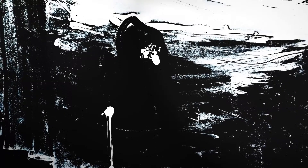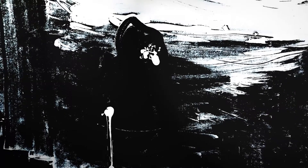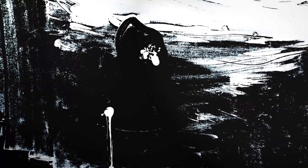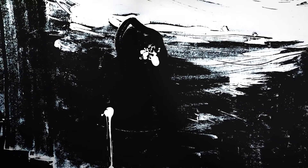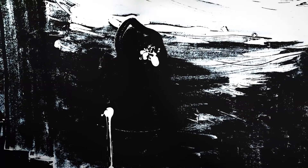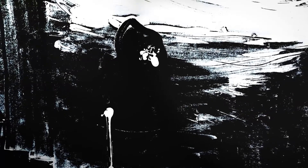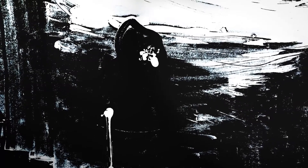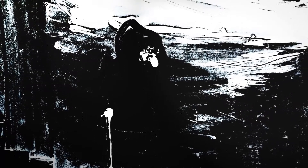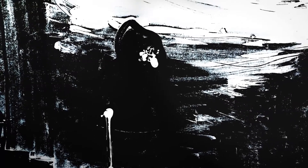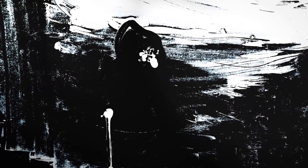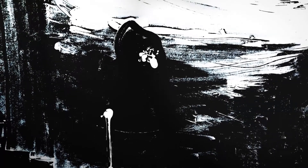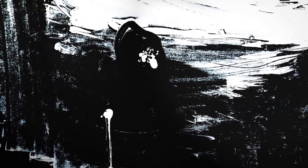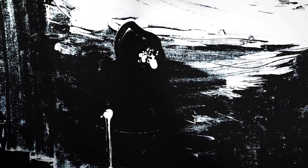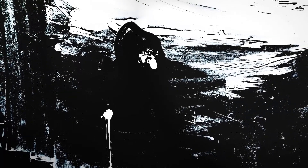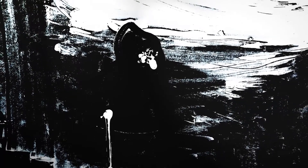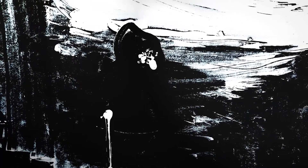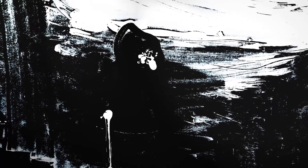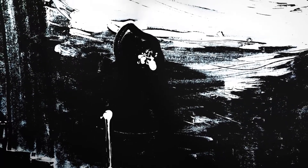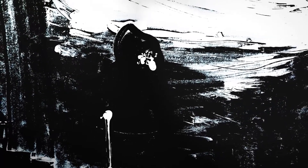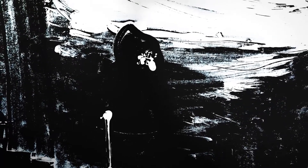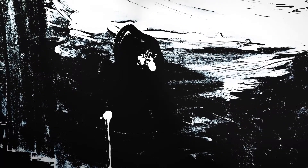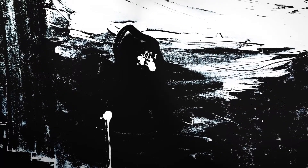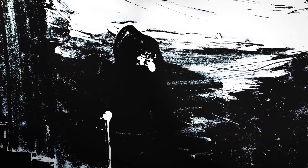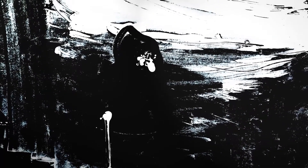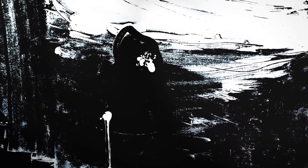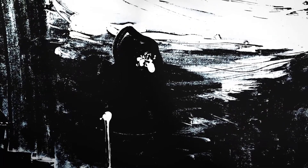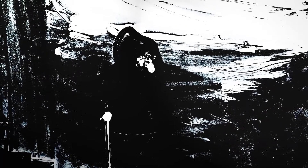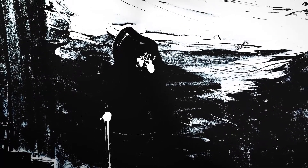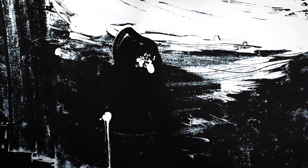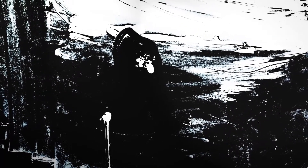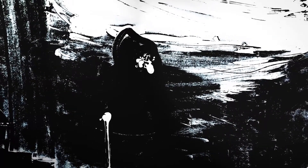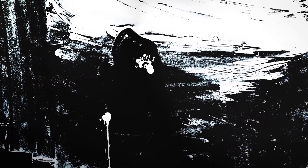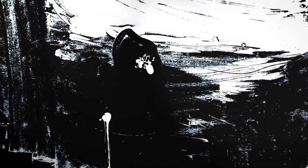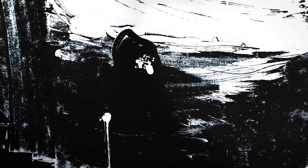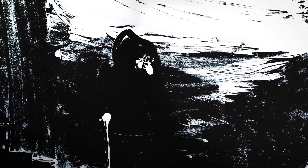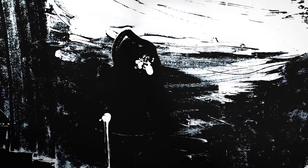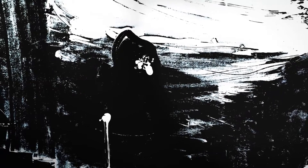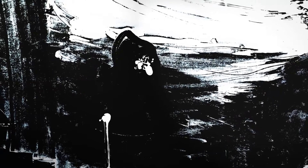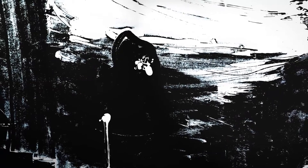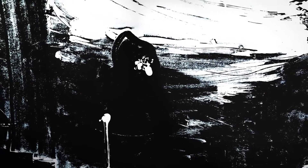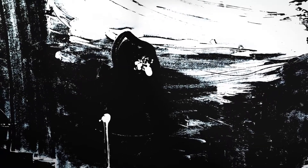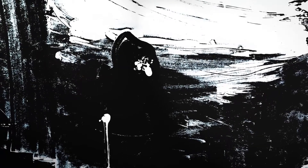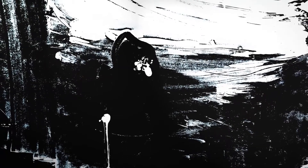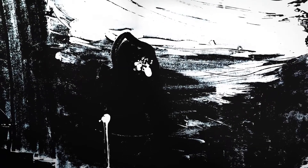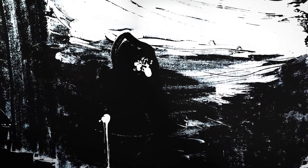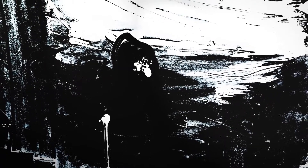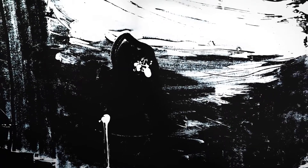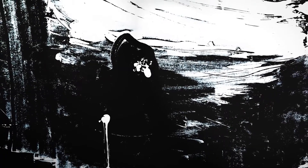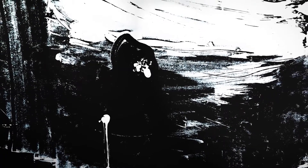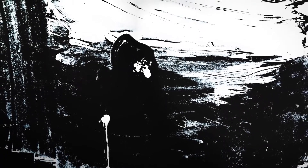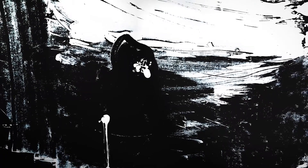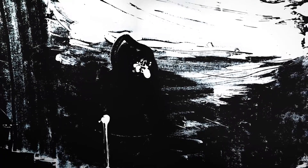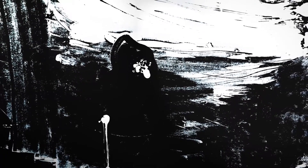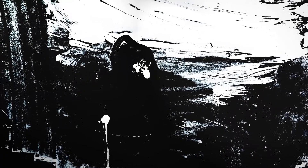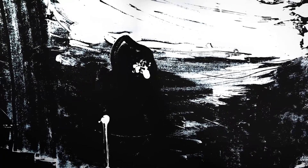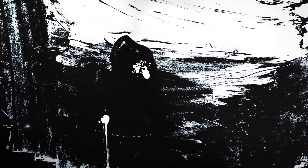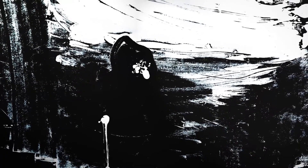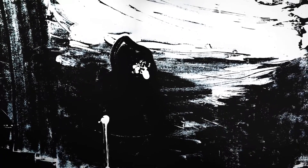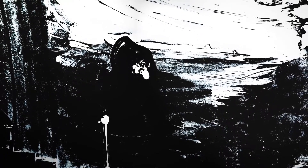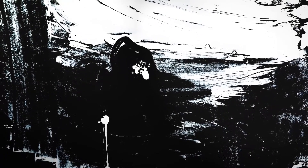para fora da touca. Ela se apoia em uma bengala. Ao fundo, em grandes manchas brancas, a tempestade a